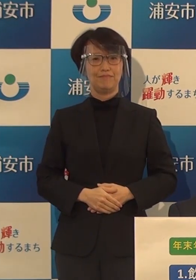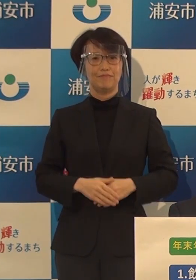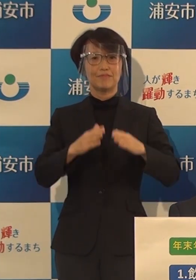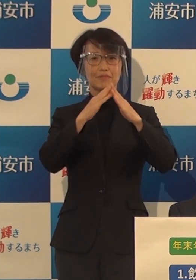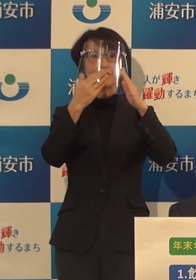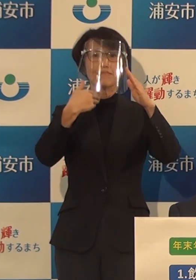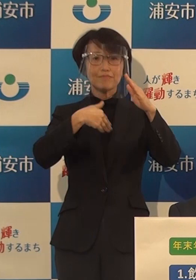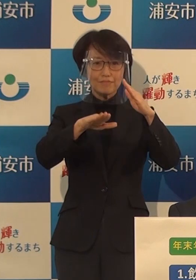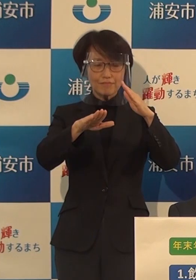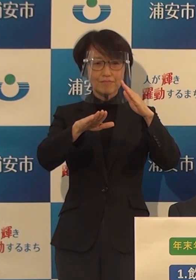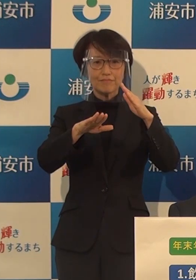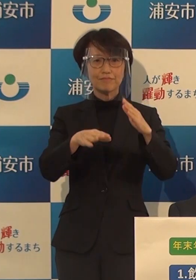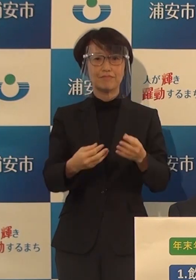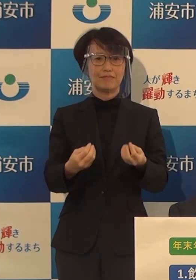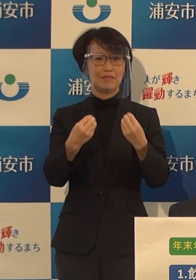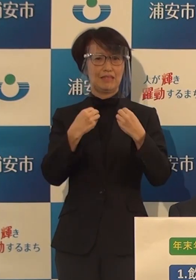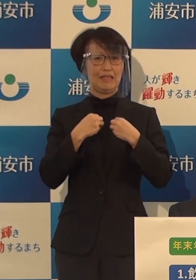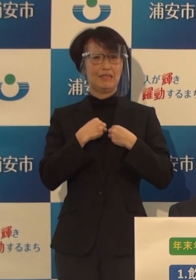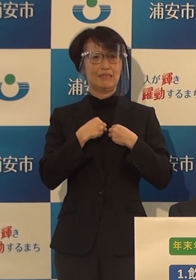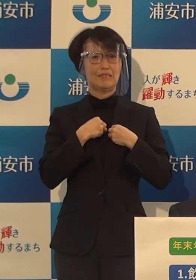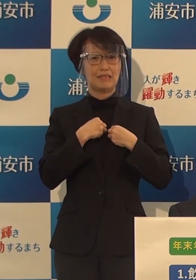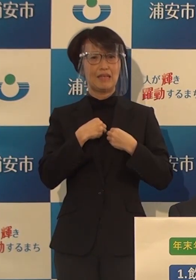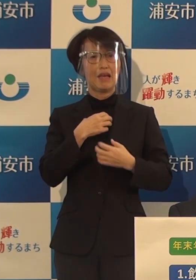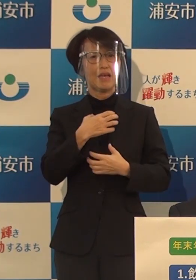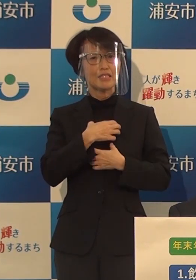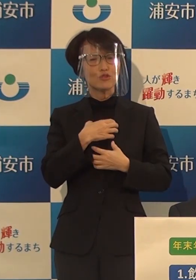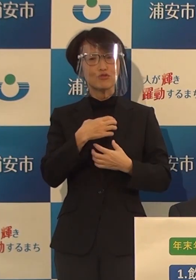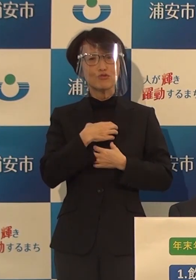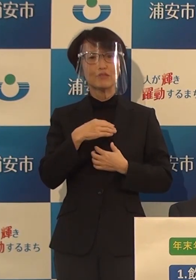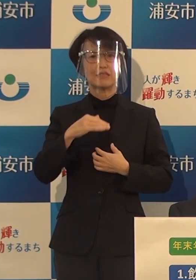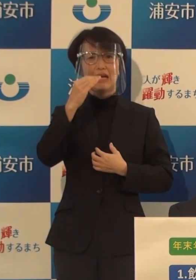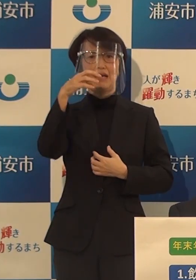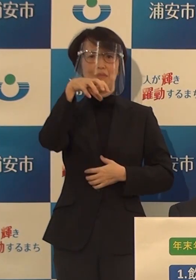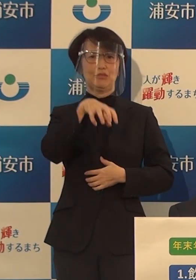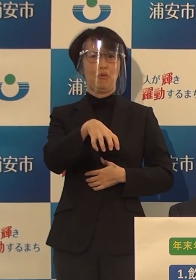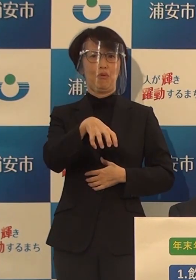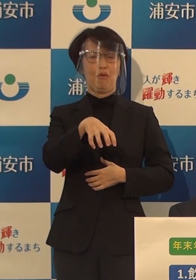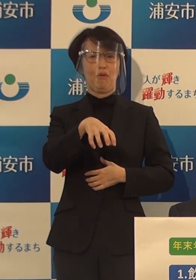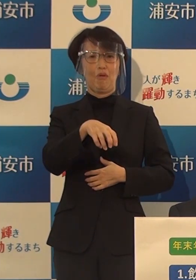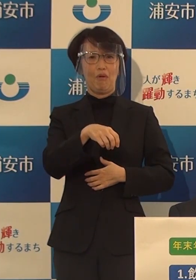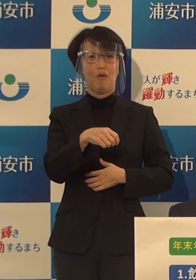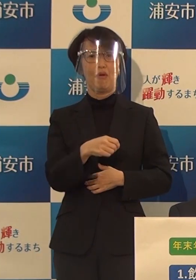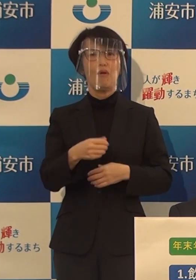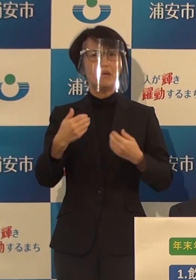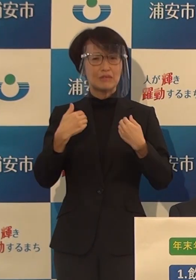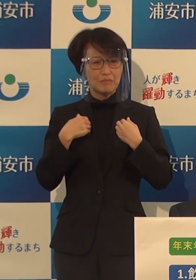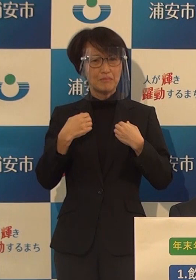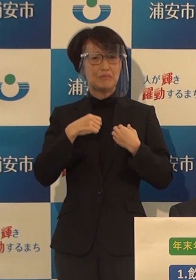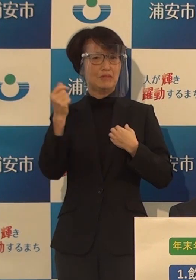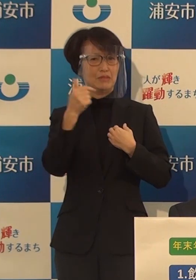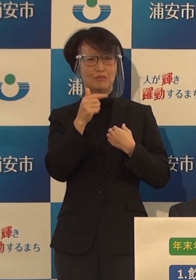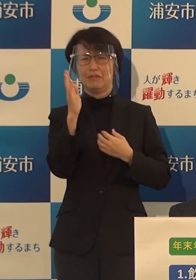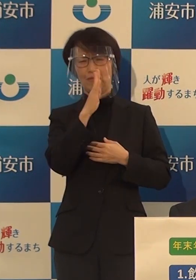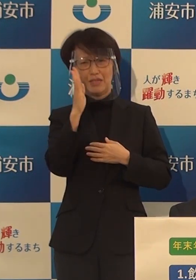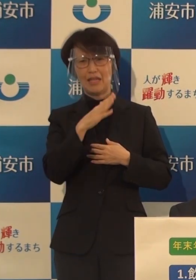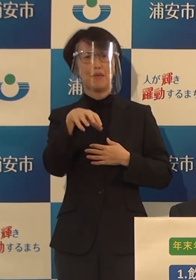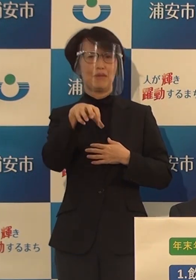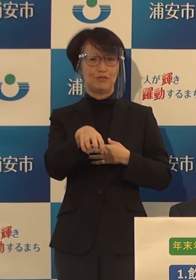外出につきましては、感染リスクの高い場所、不要不急の外出は避けてください